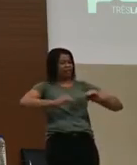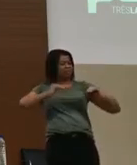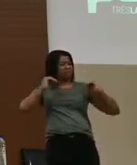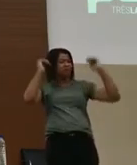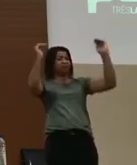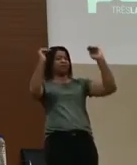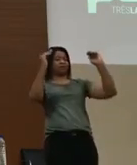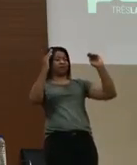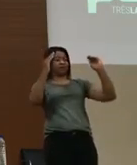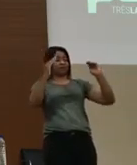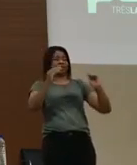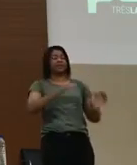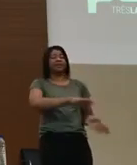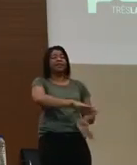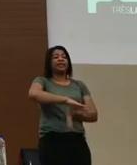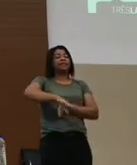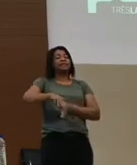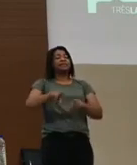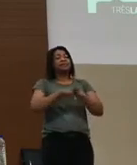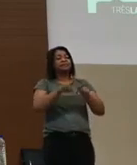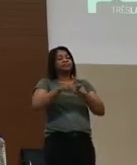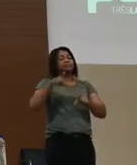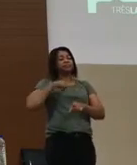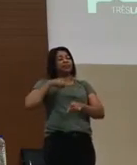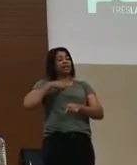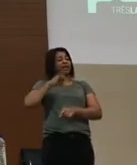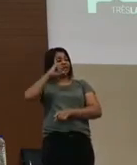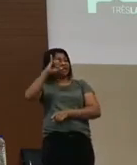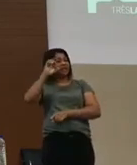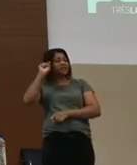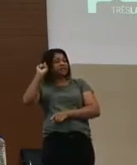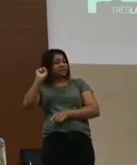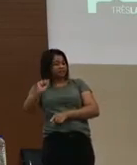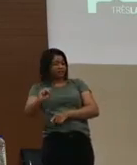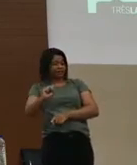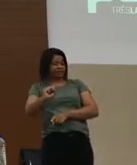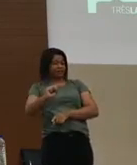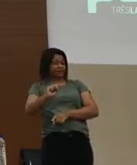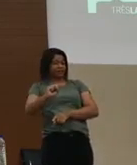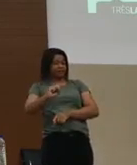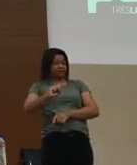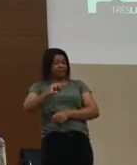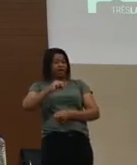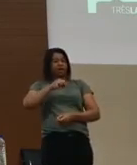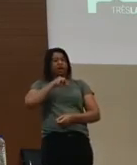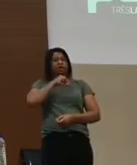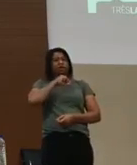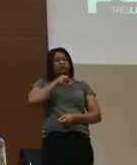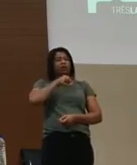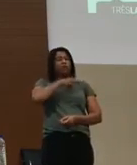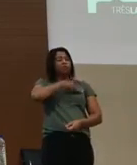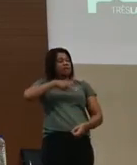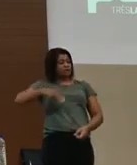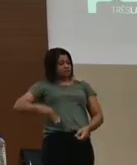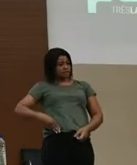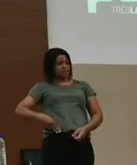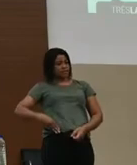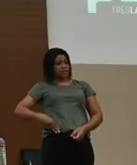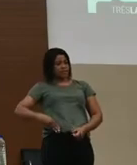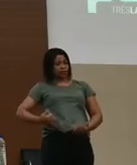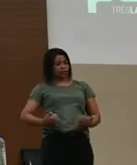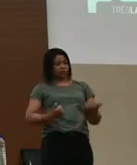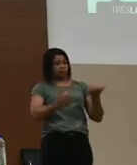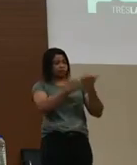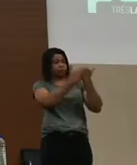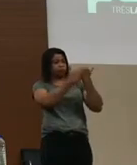Isaías chama o Messias, o grande Messias, o grande substituto de Davi,